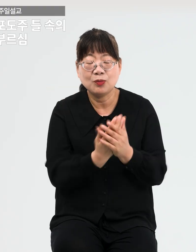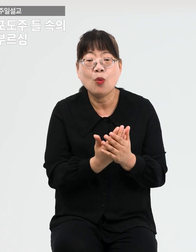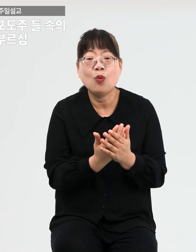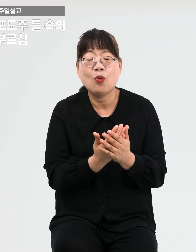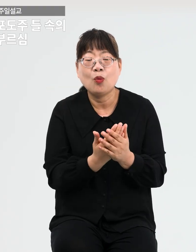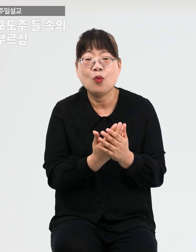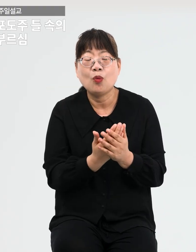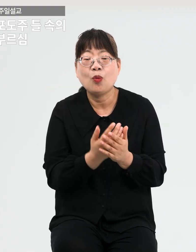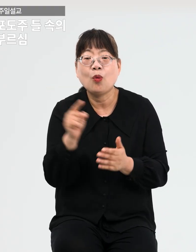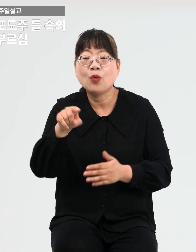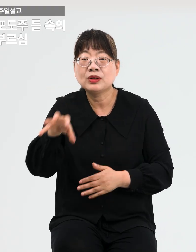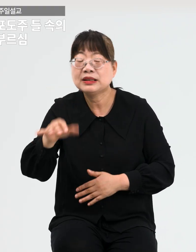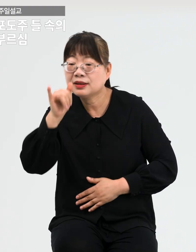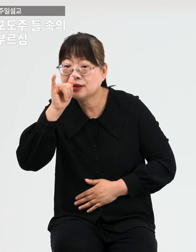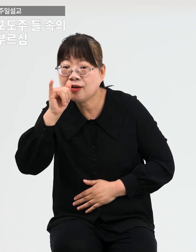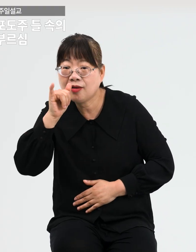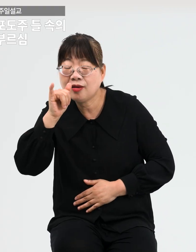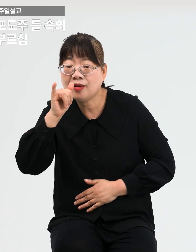내리고 있어요?